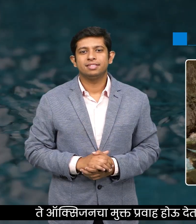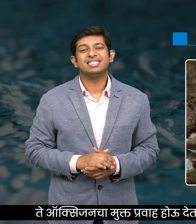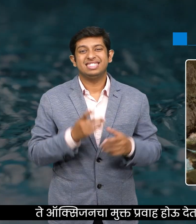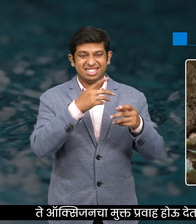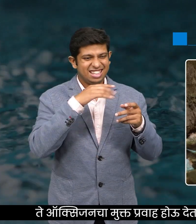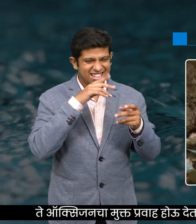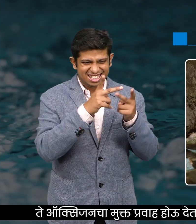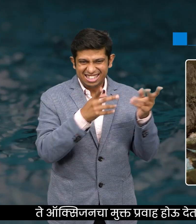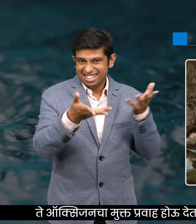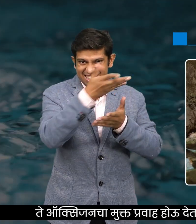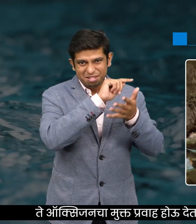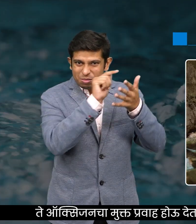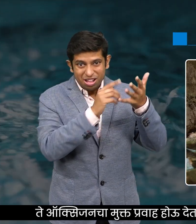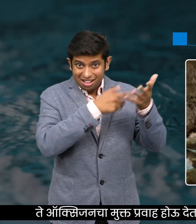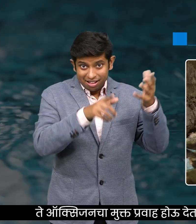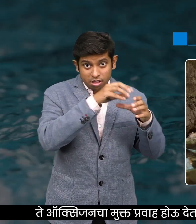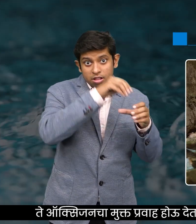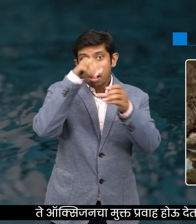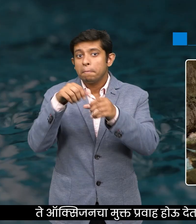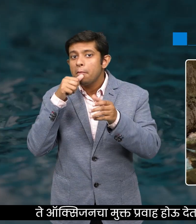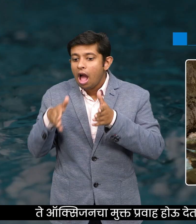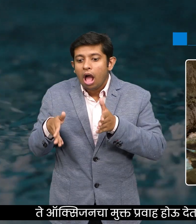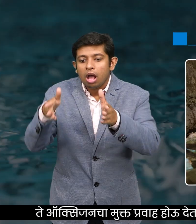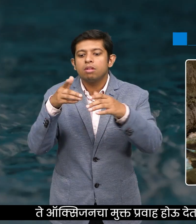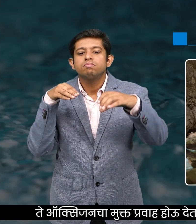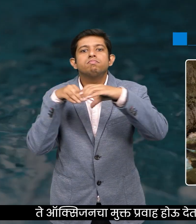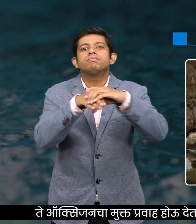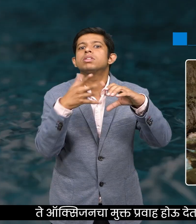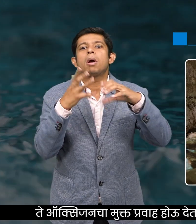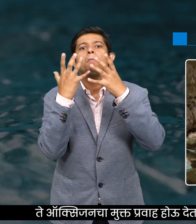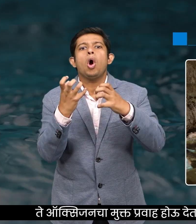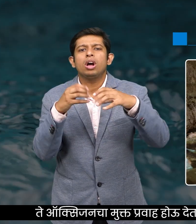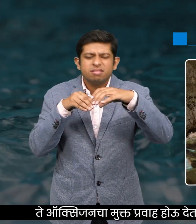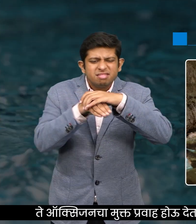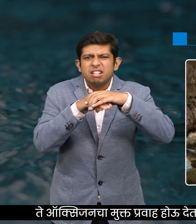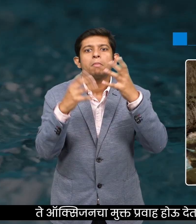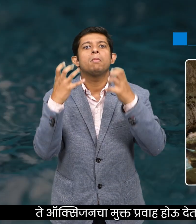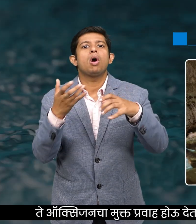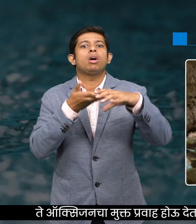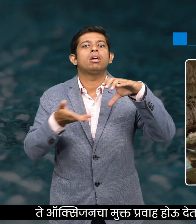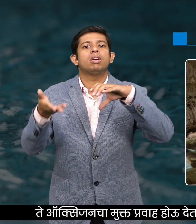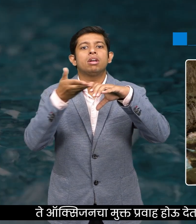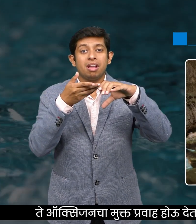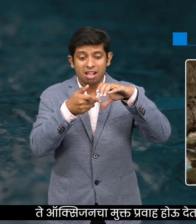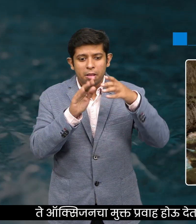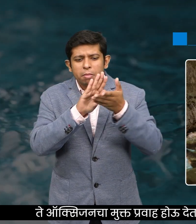ते ऑक्सिजनचा मुक्त प्रवाह होऊ देत नाहीत. यामुळे क्षय प्रक्रियेत अडथळा